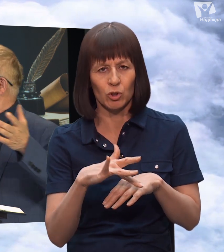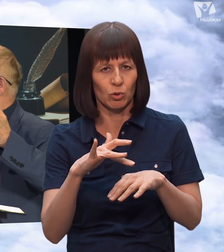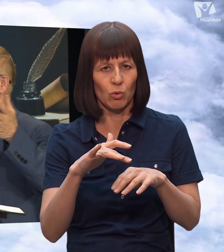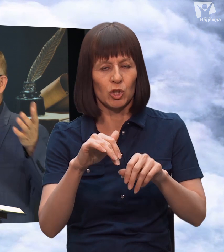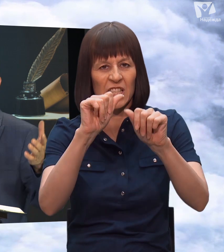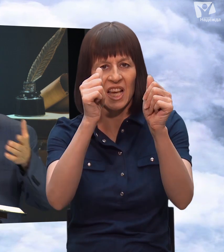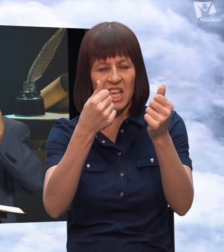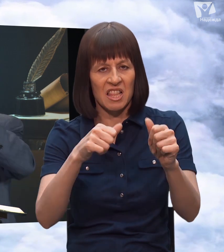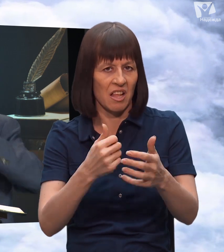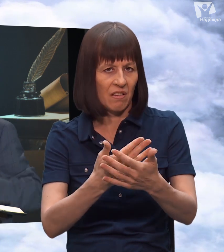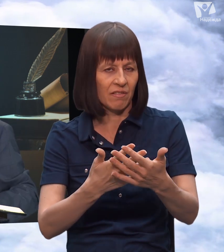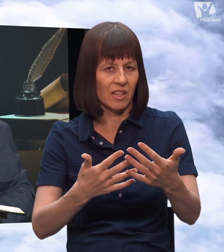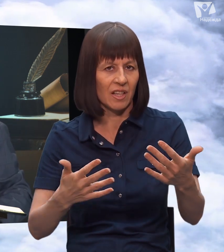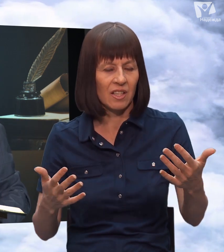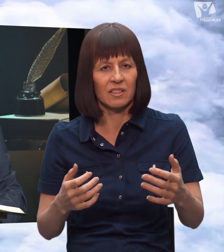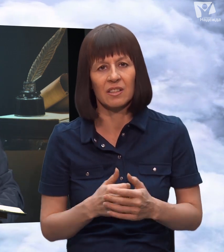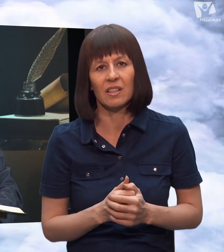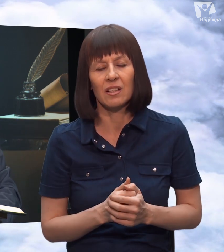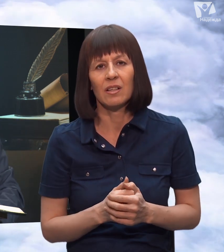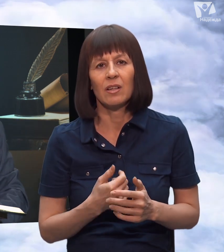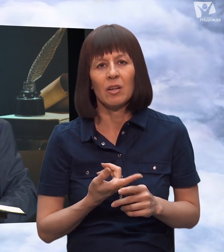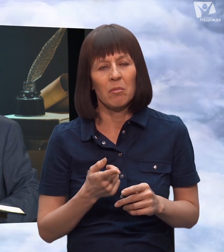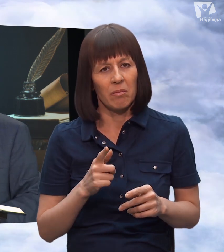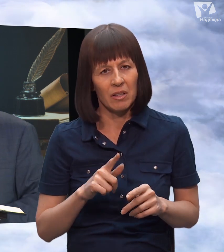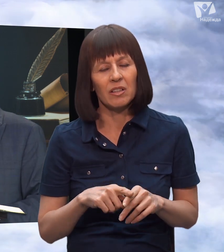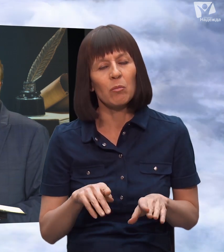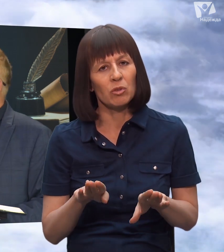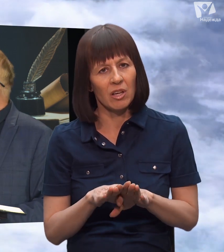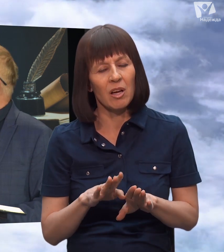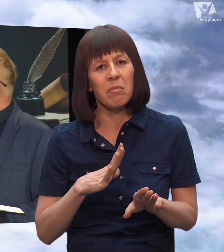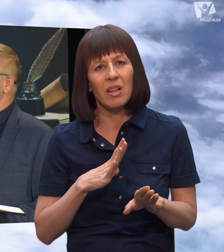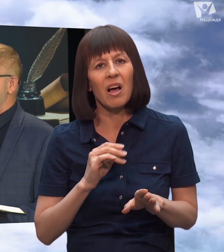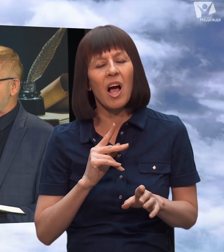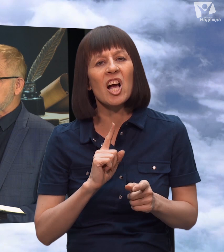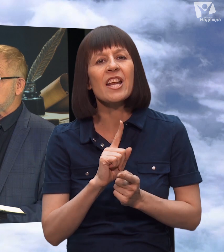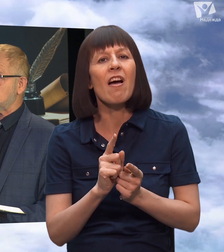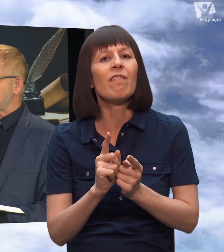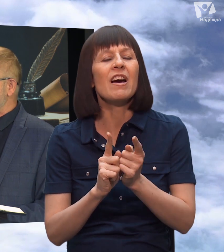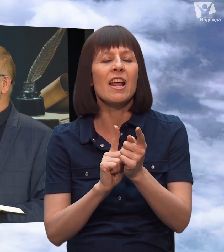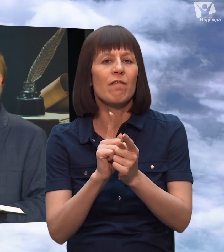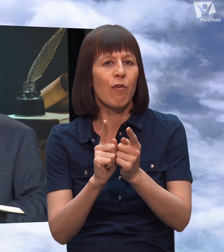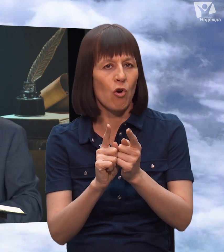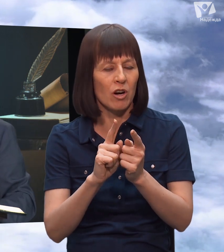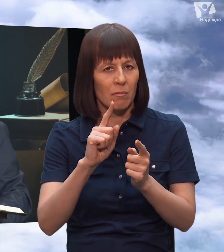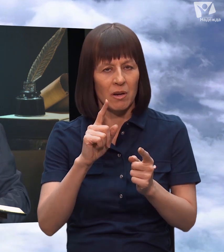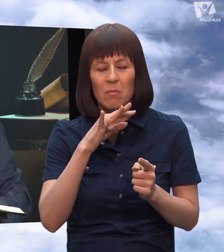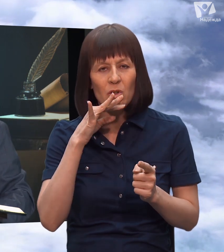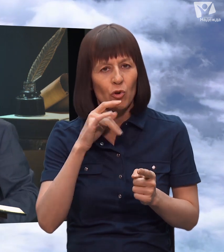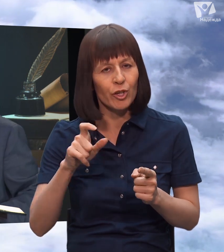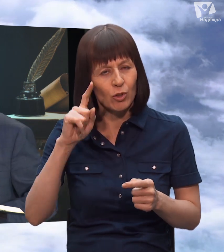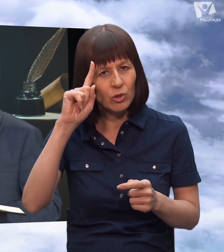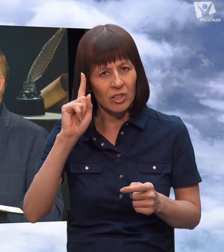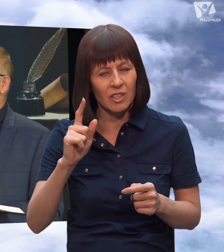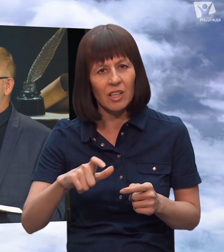разобраться с этими мы читаем что он провел такие реформы очень серьезные потому что он как сказано